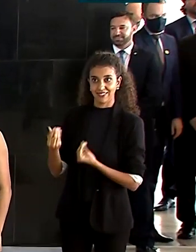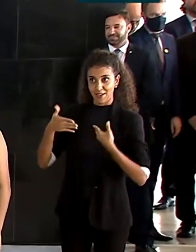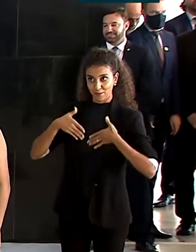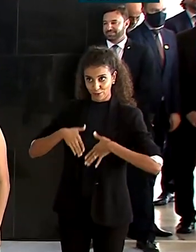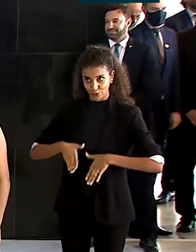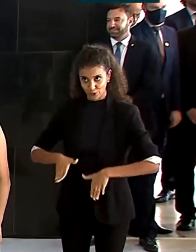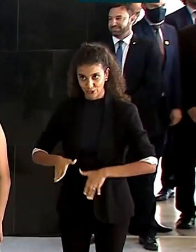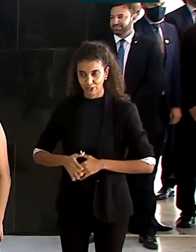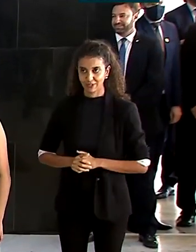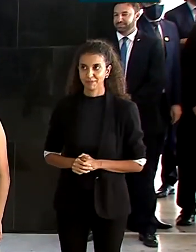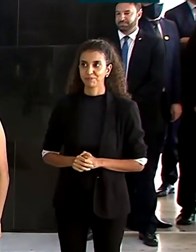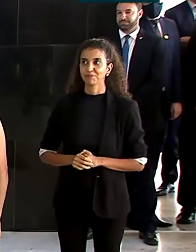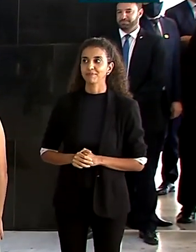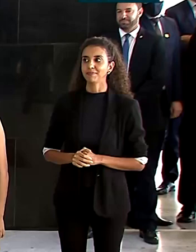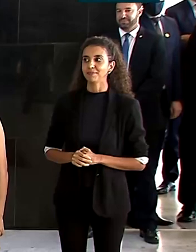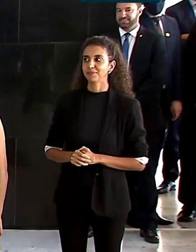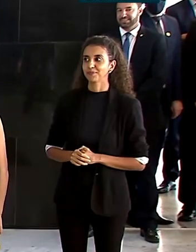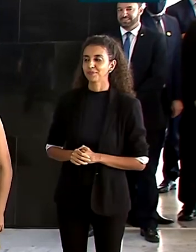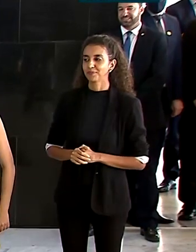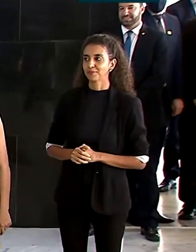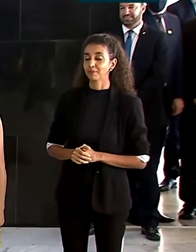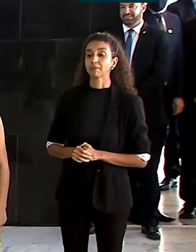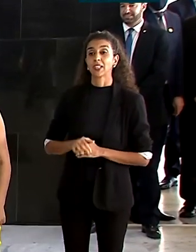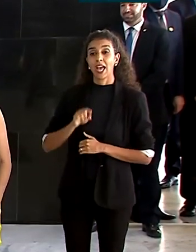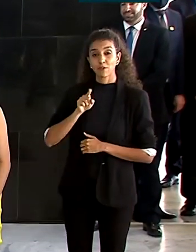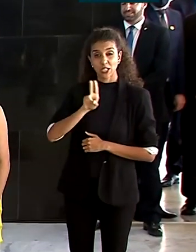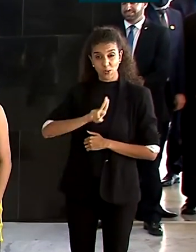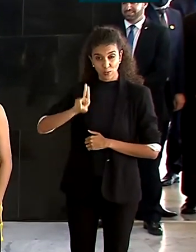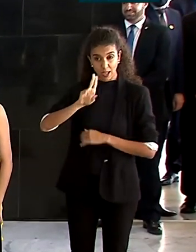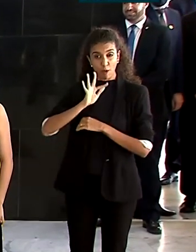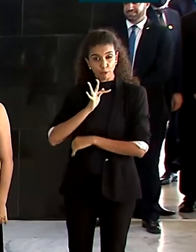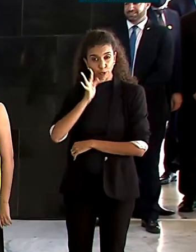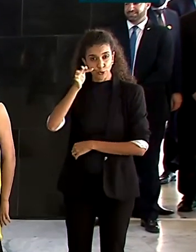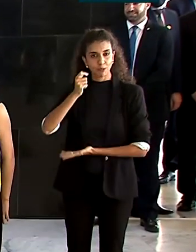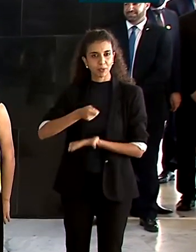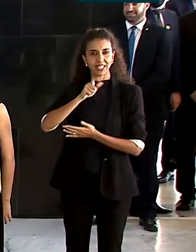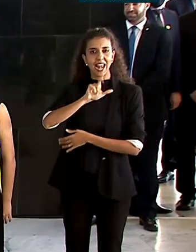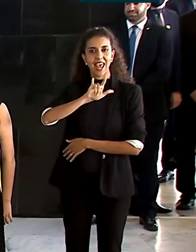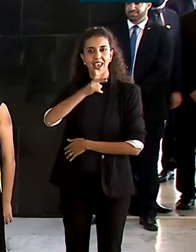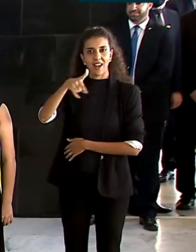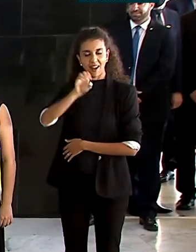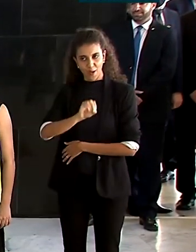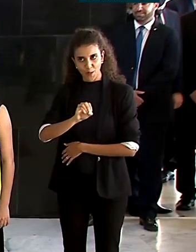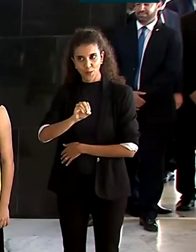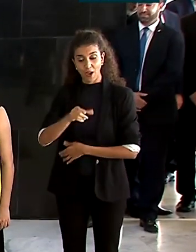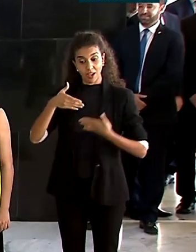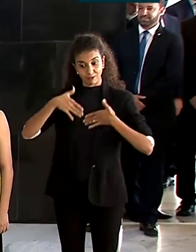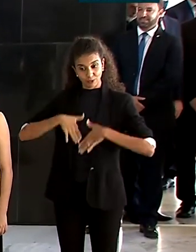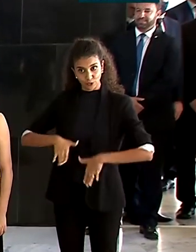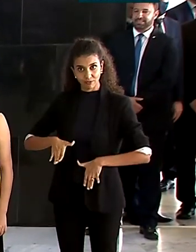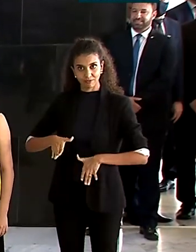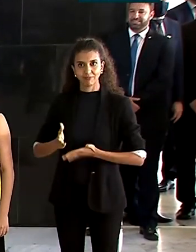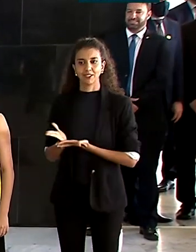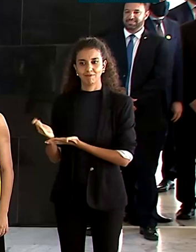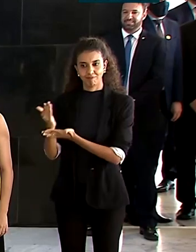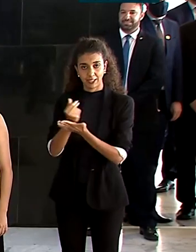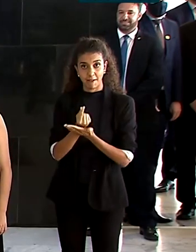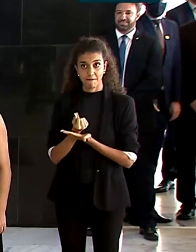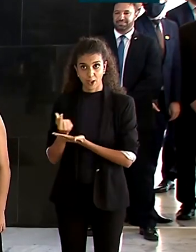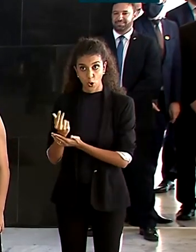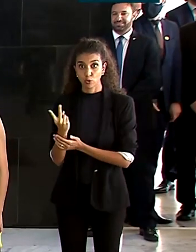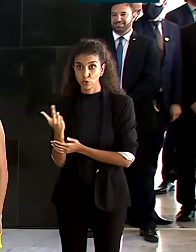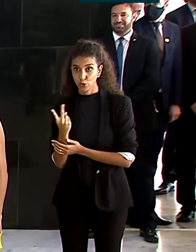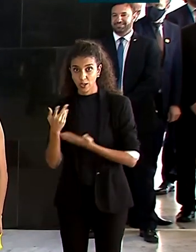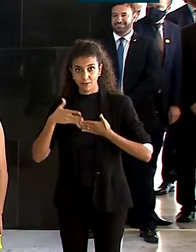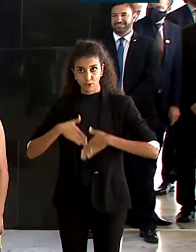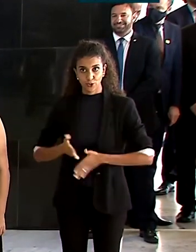E quando você usar, nós vamos fazer um leilão e vamos destinar os valores dos dois vestidos